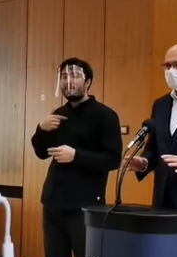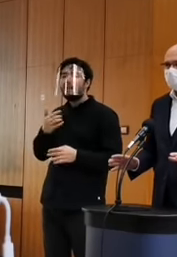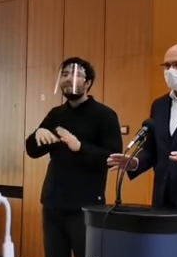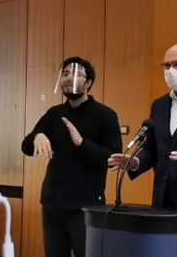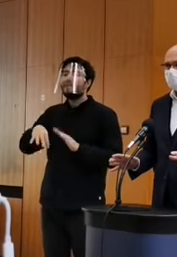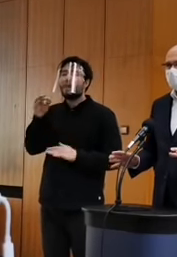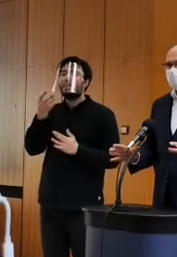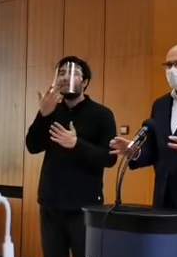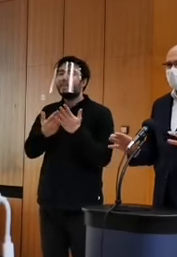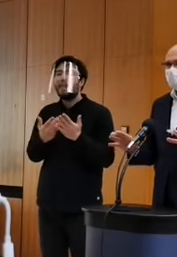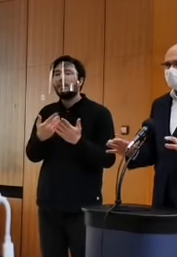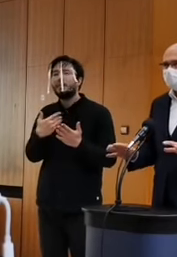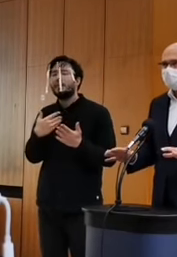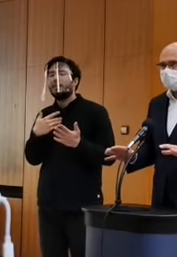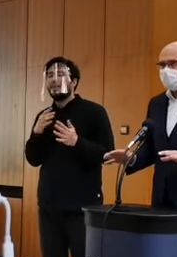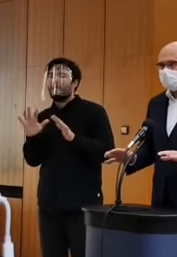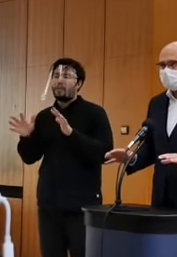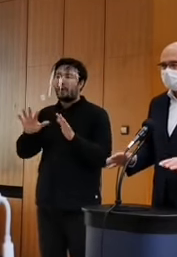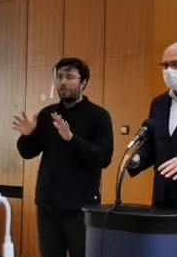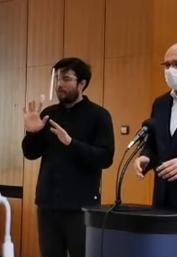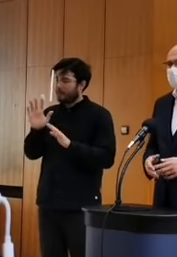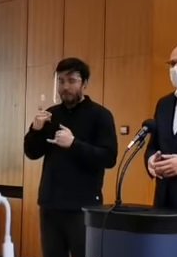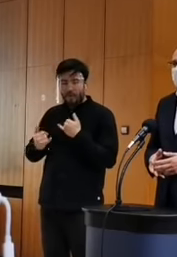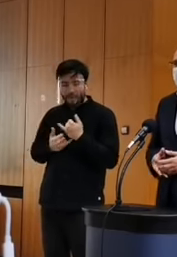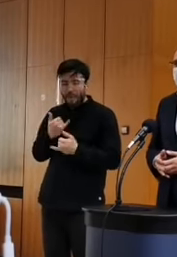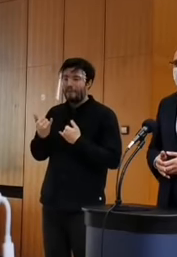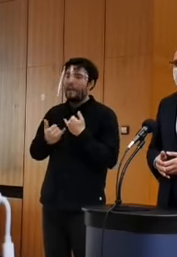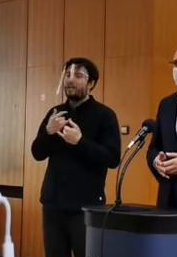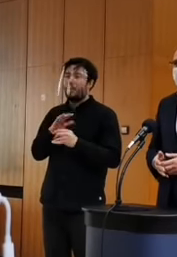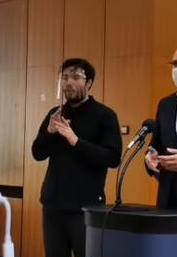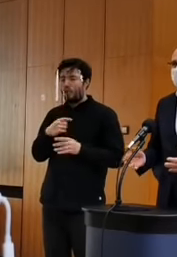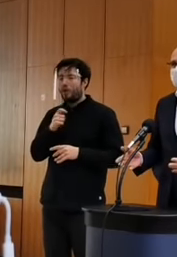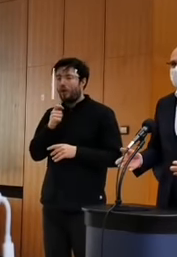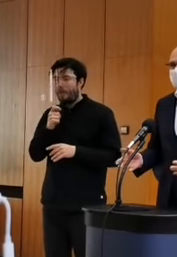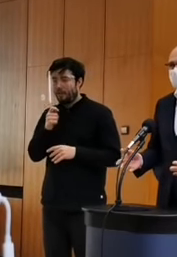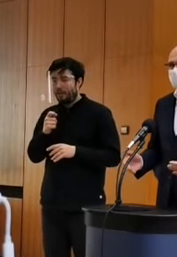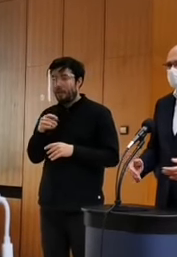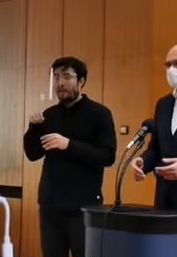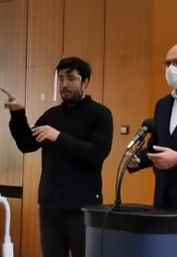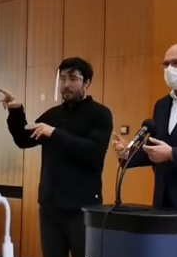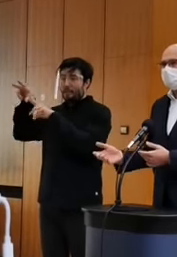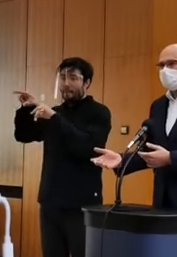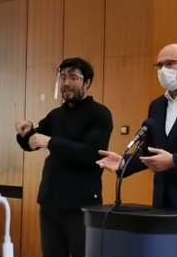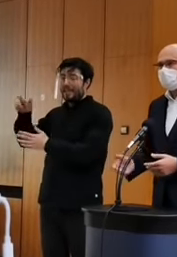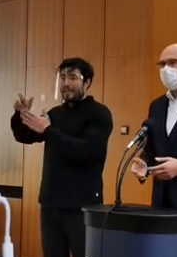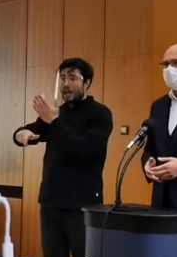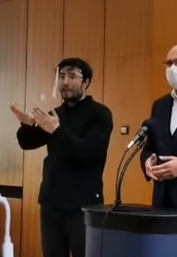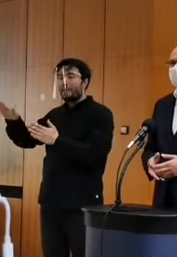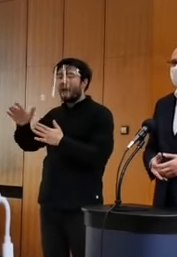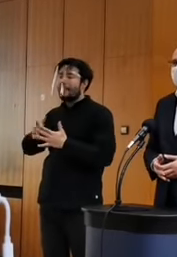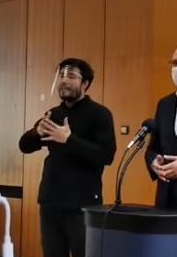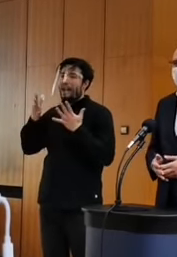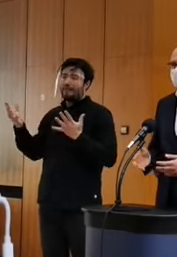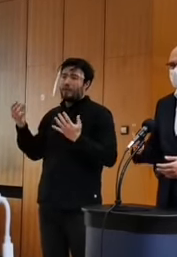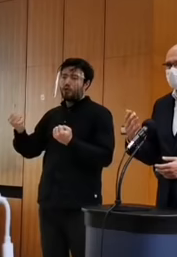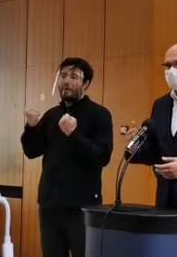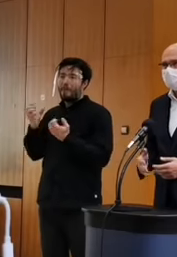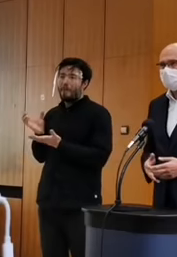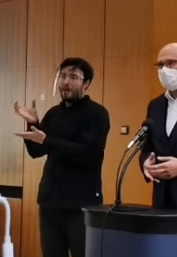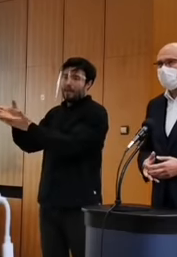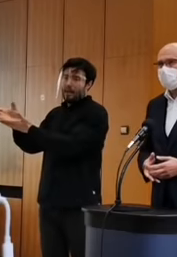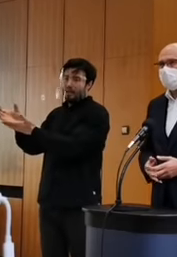sa opakovane na túto tému vyjadril. A on je predseda strany, ktorá získala najväčší mandát. Čiže